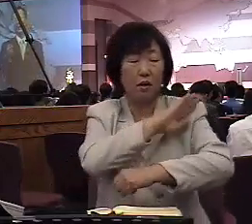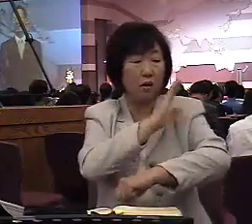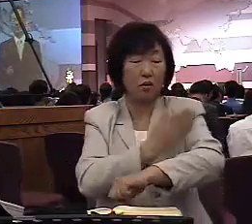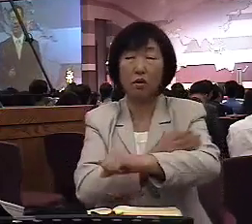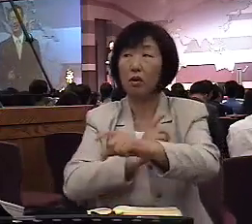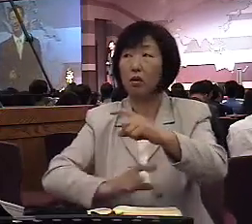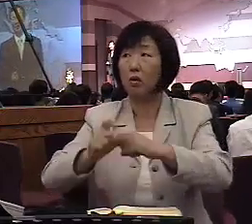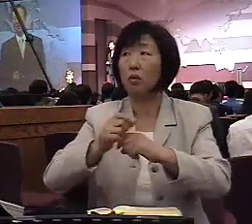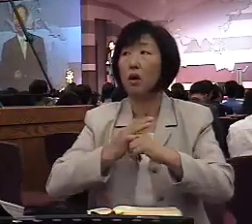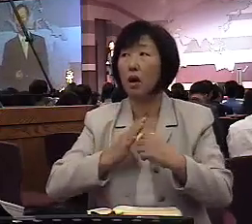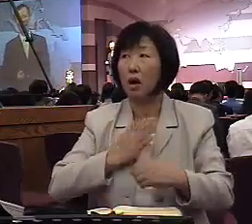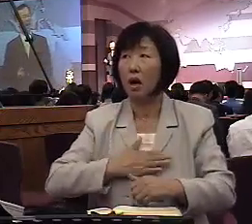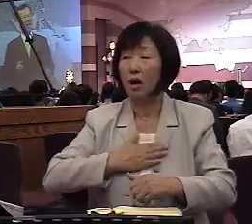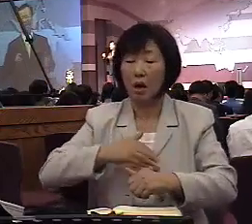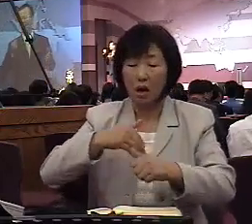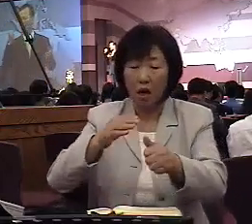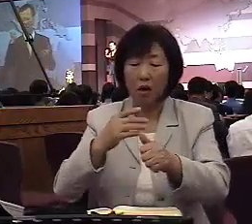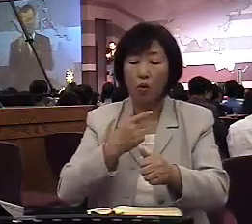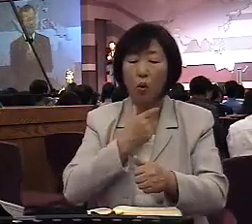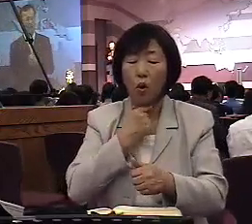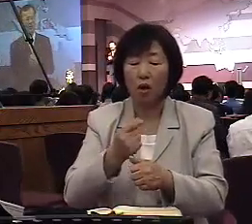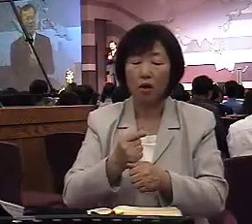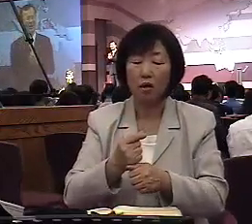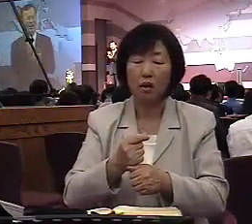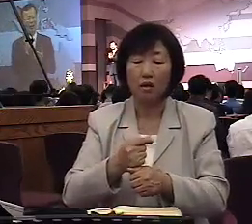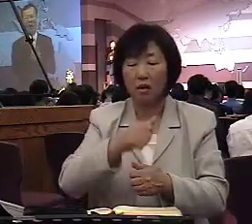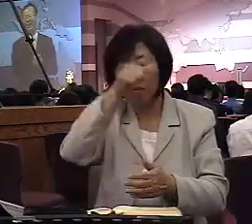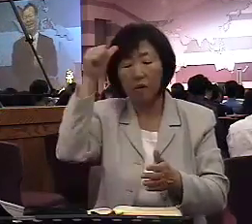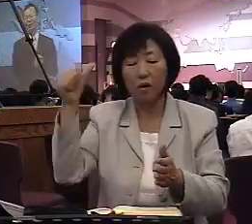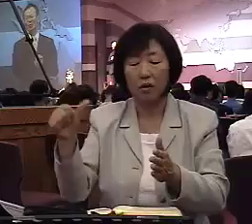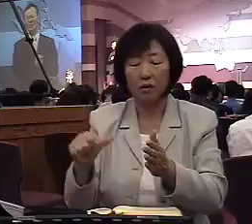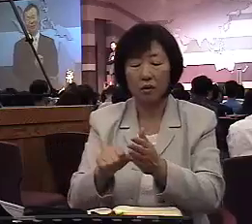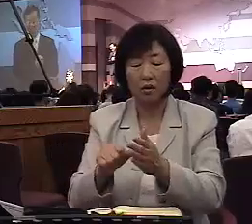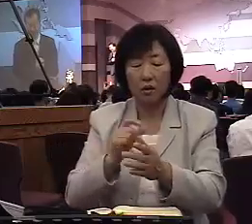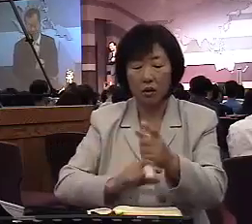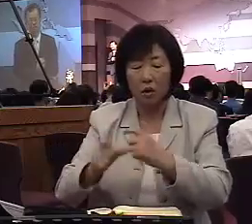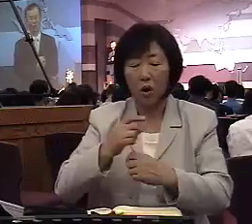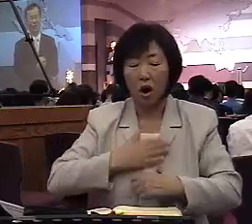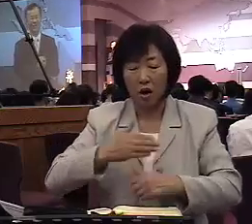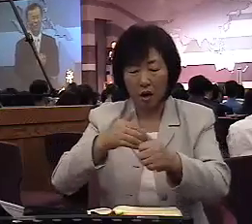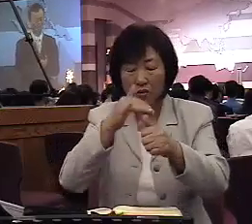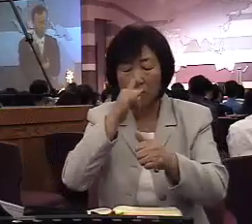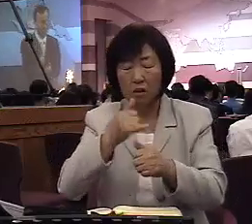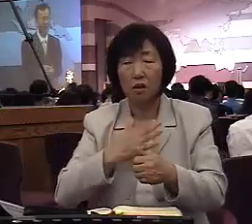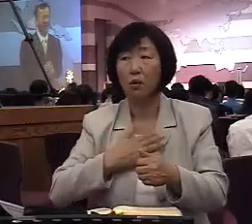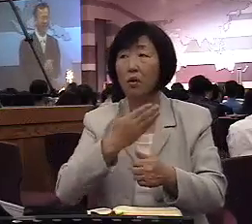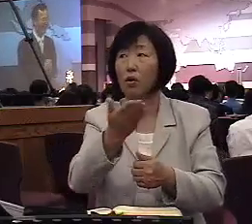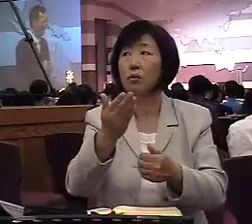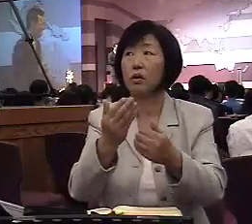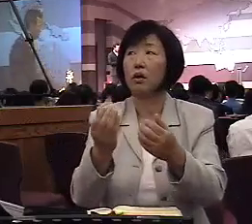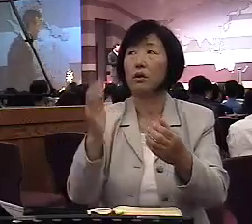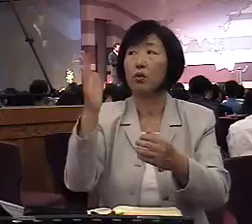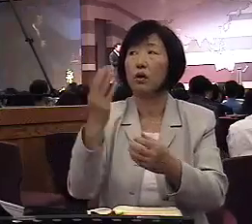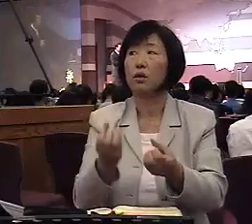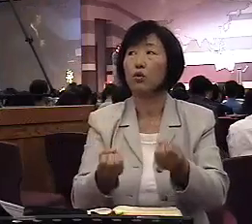더욱더 알아가기를 원하는데, 그 하나님을 빌평생 더 알아갈 수 있는 저와 여러분이 되기를 축원합니다.